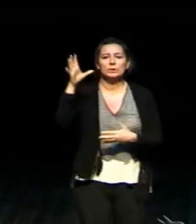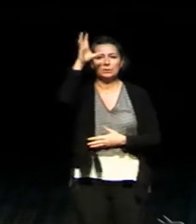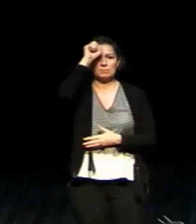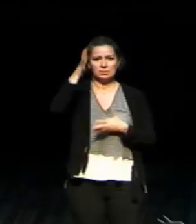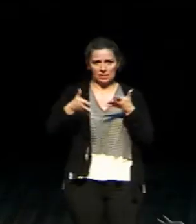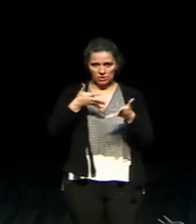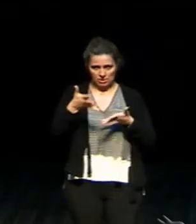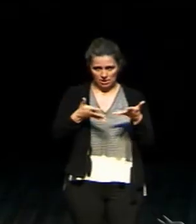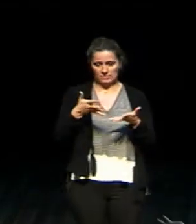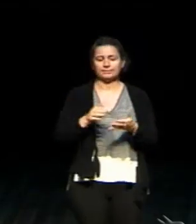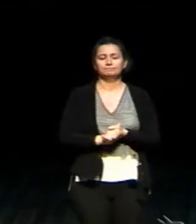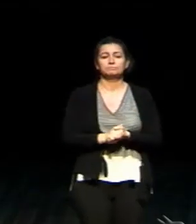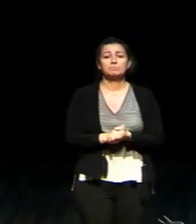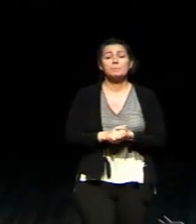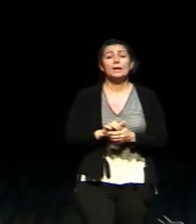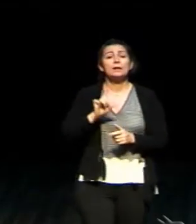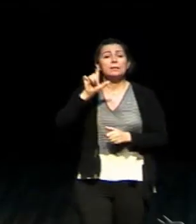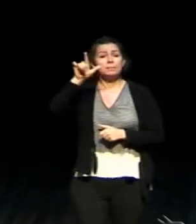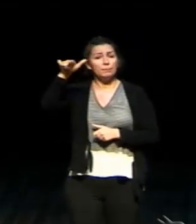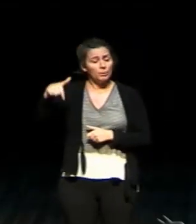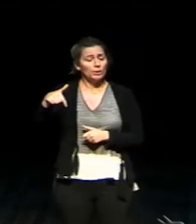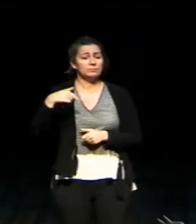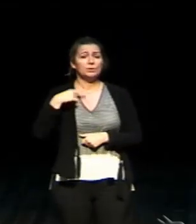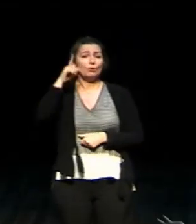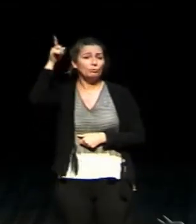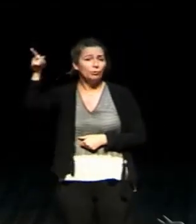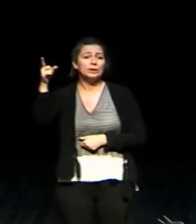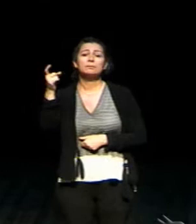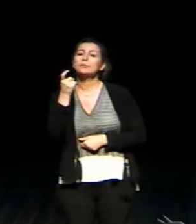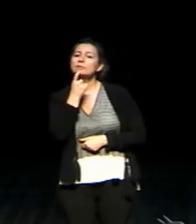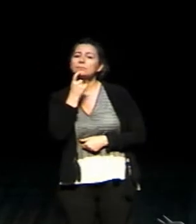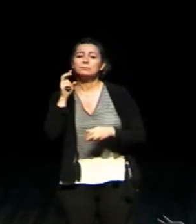Dentro também do bacharelado, do curso Letras Libras Bacharelado.